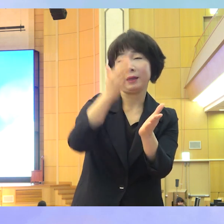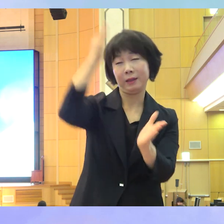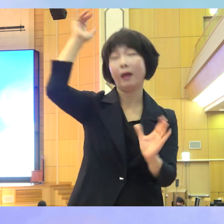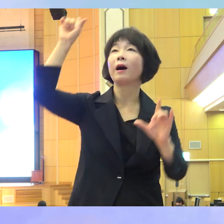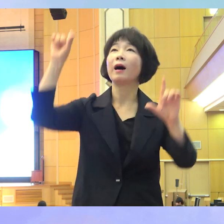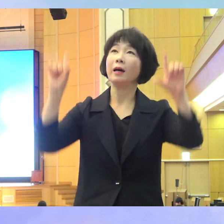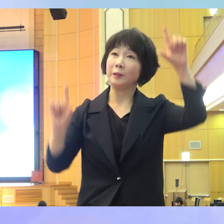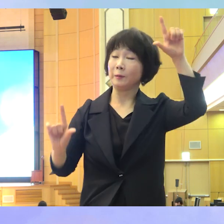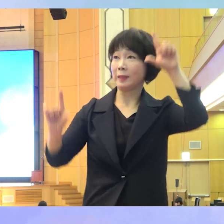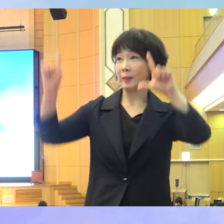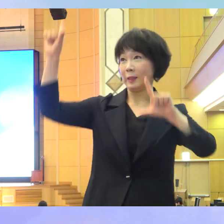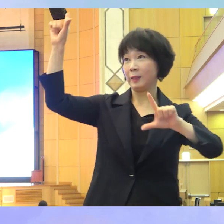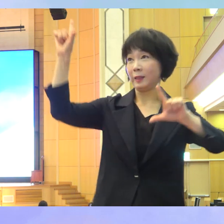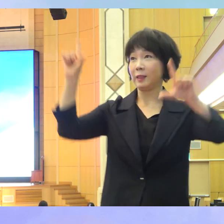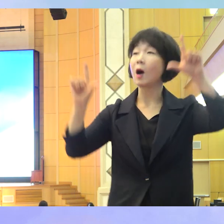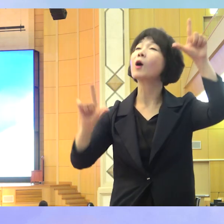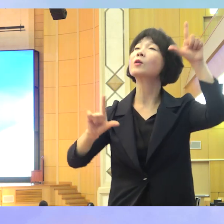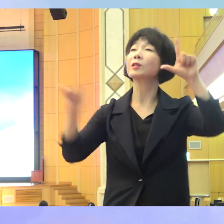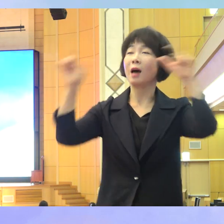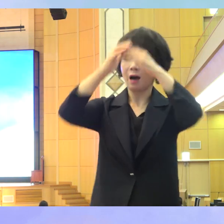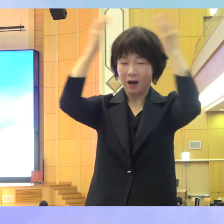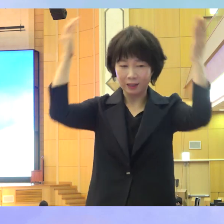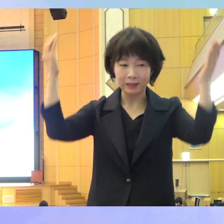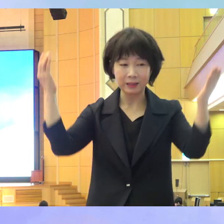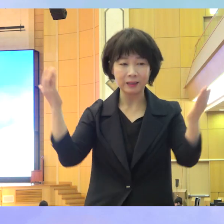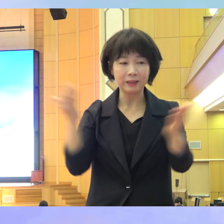주님의 빛나는 그